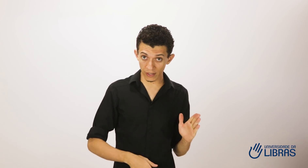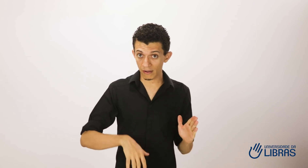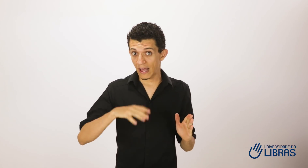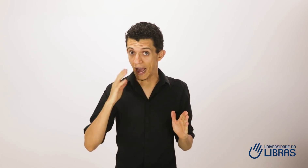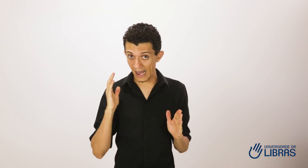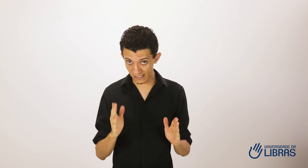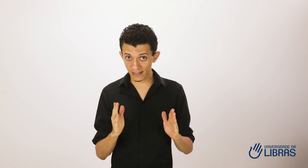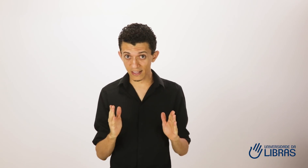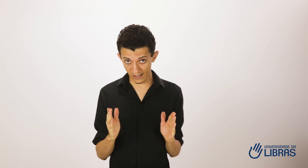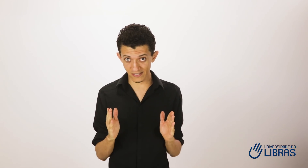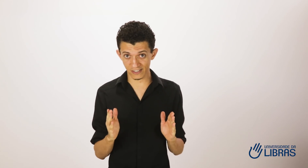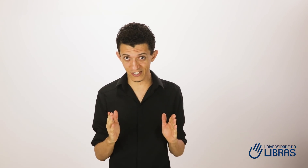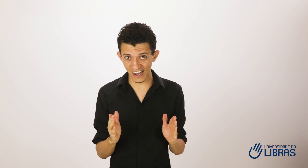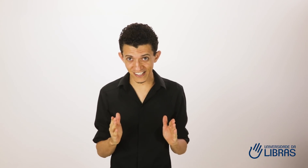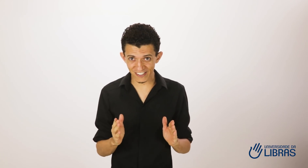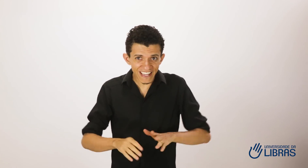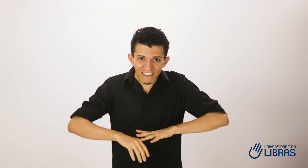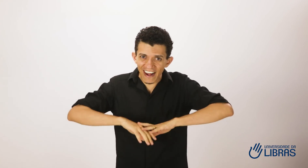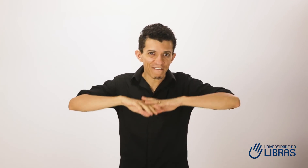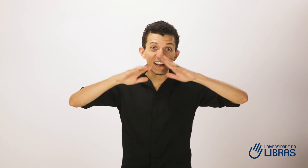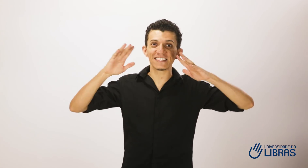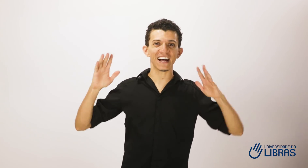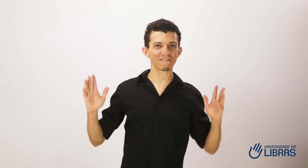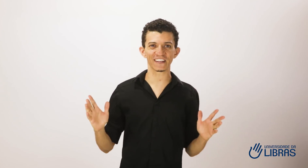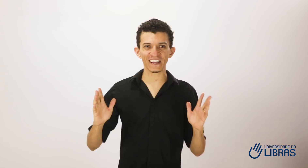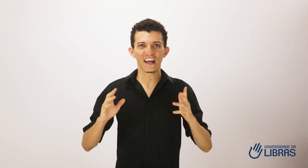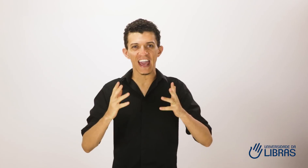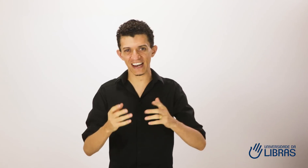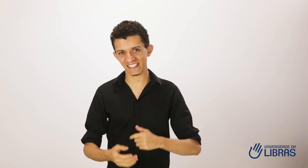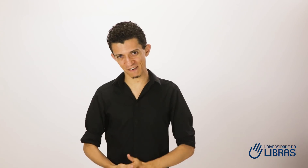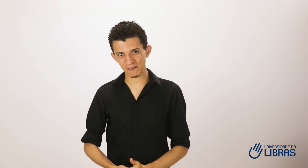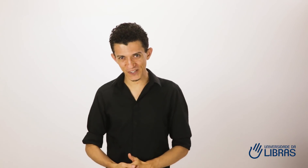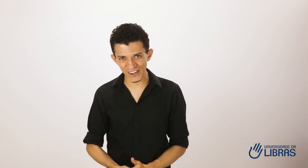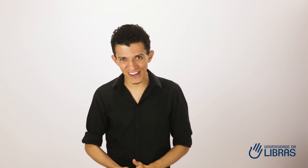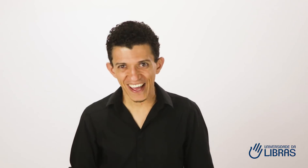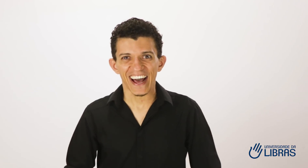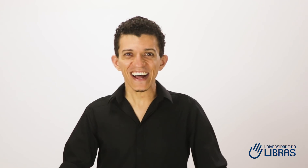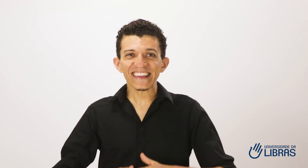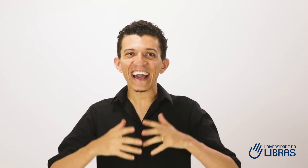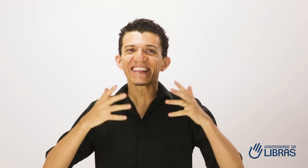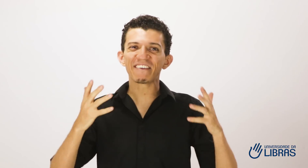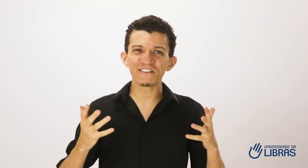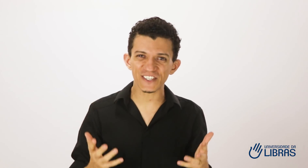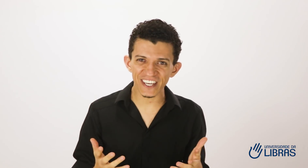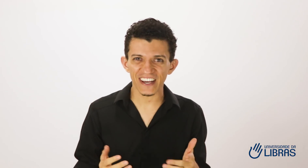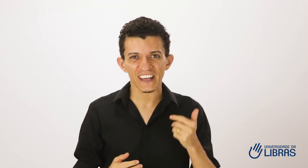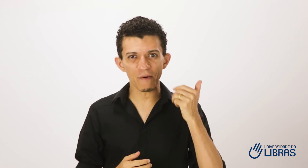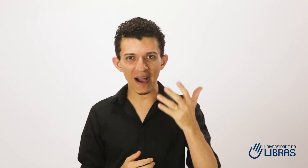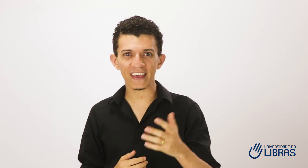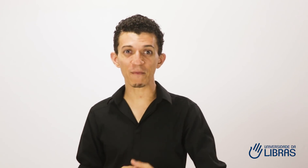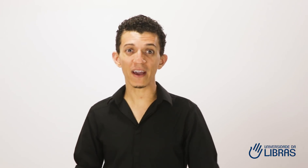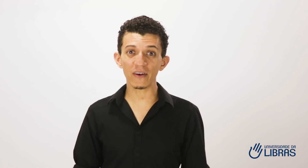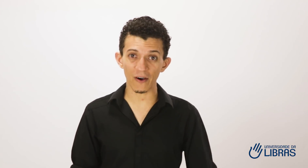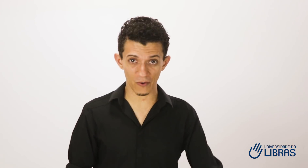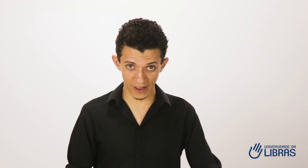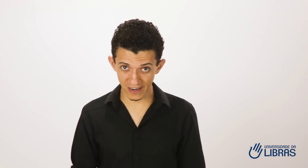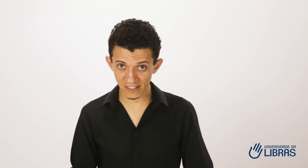18 a 73 anos de idade. Eu estava lá, feliz da vida, realizando meu sonho. Até que teve um dia que eu marquei uma reunião com eles